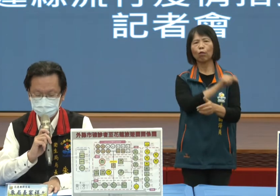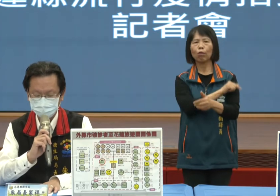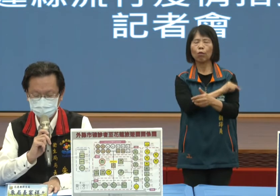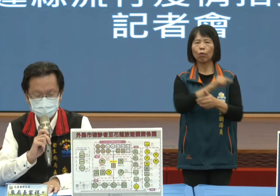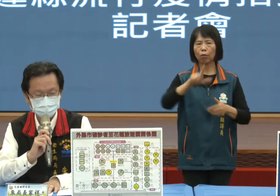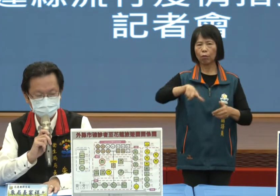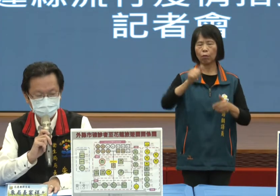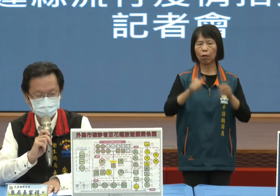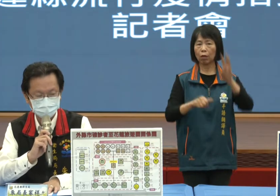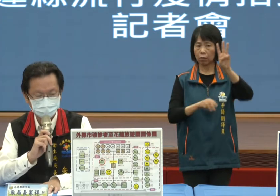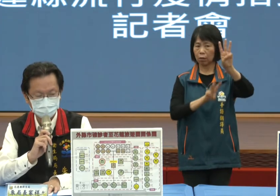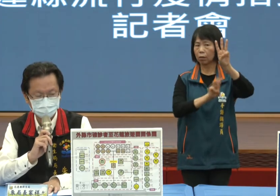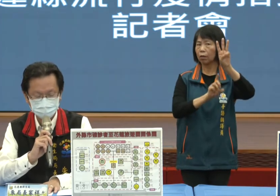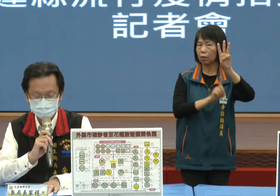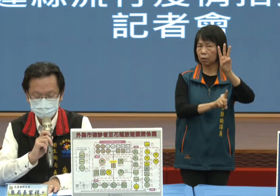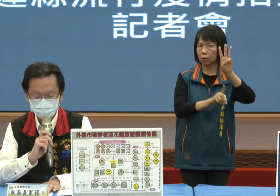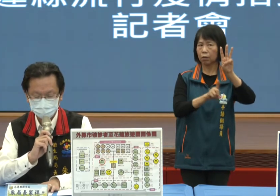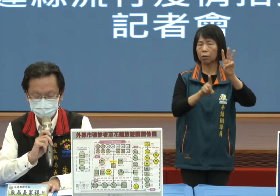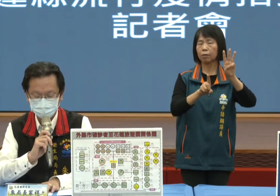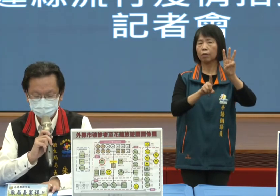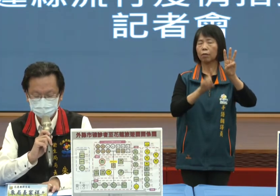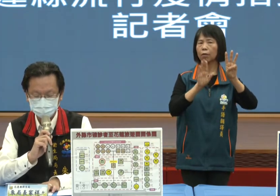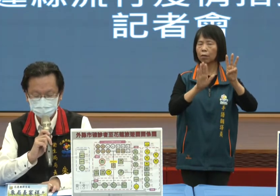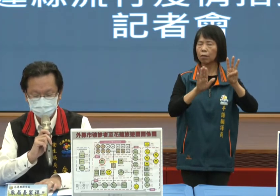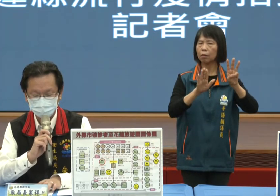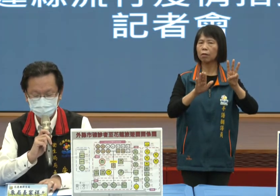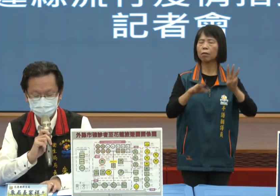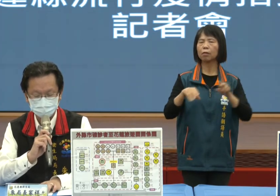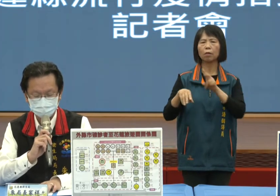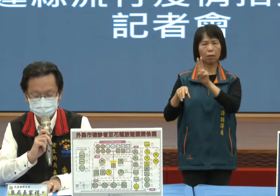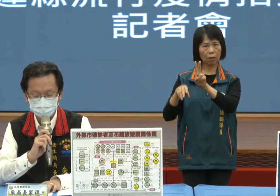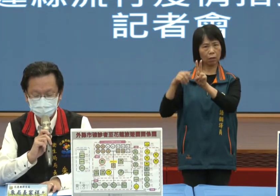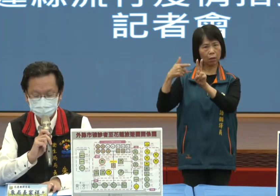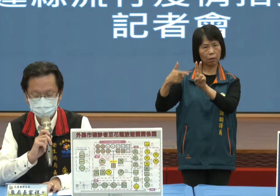在3月31号的时候，有跟我们